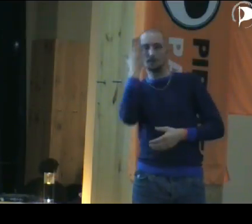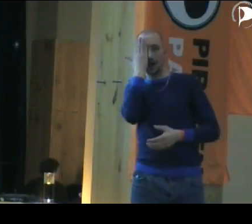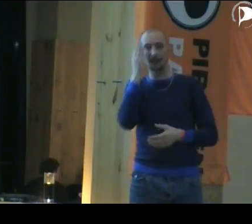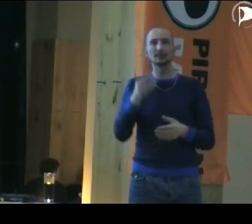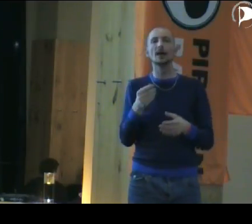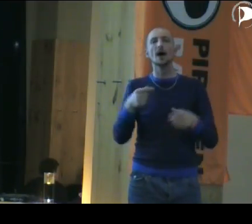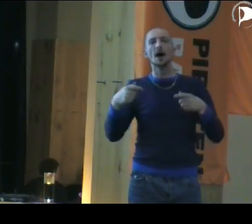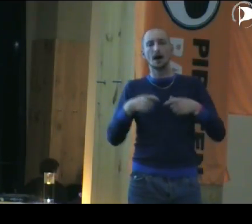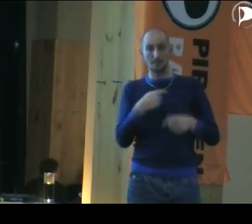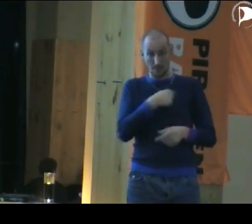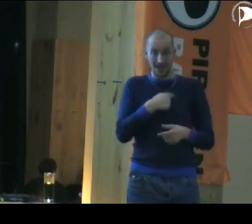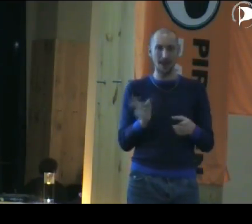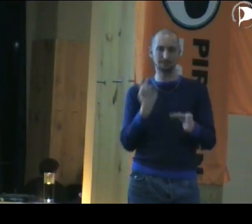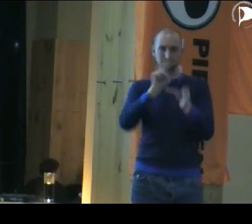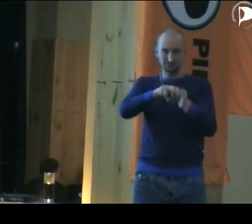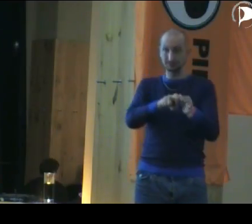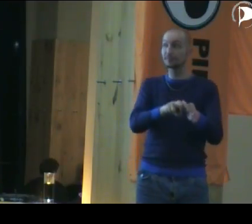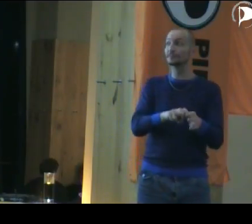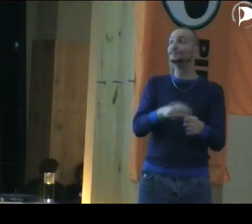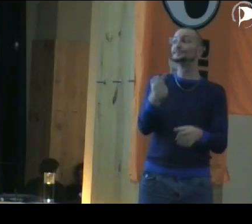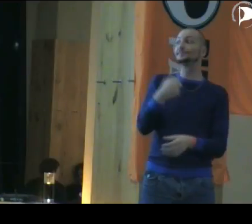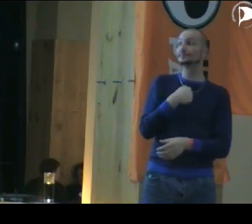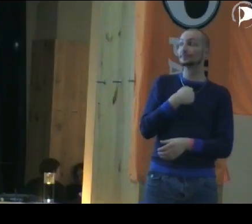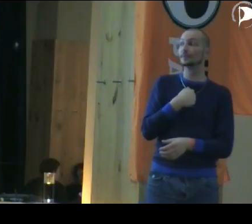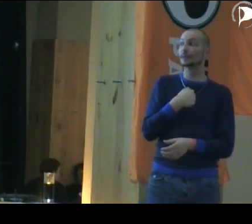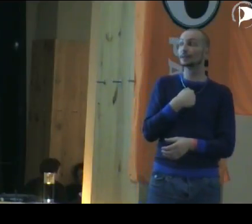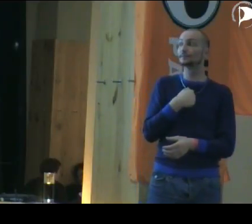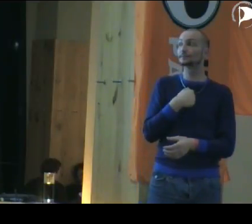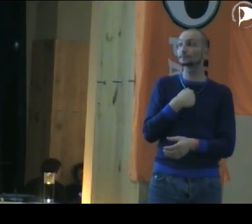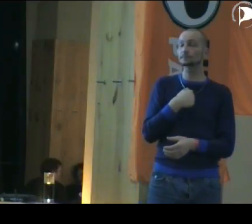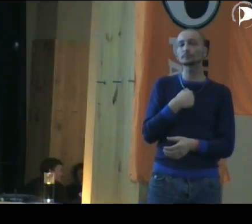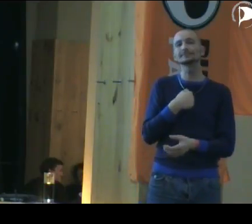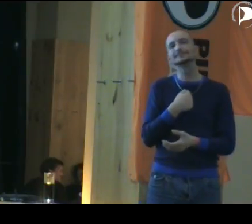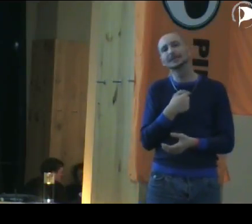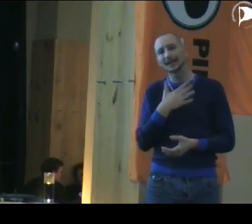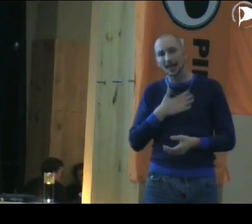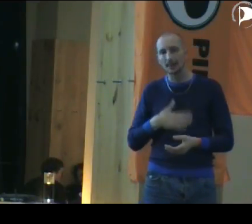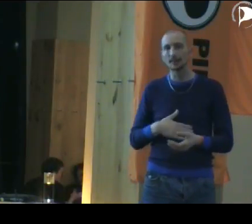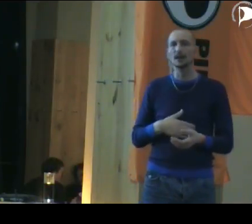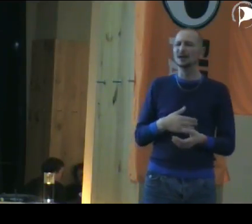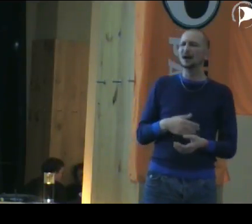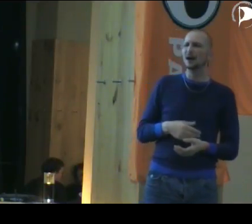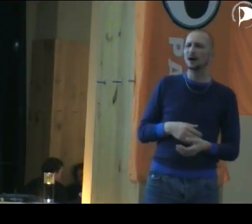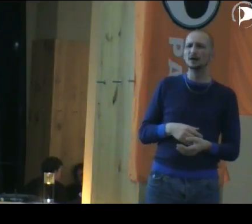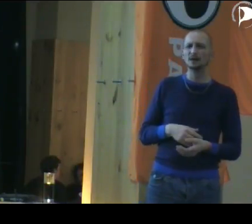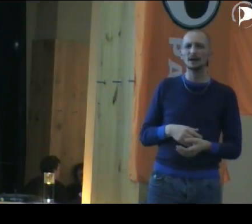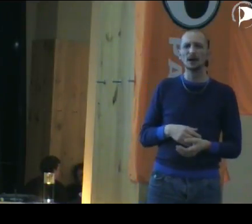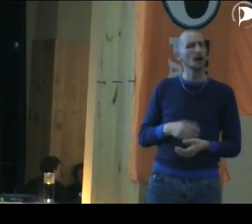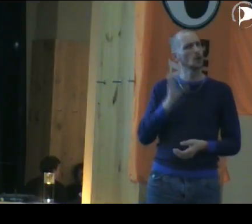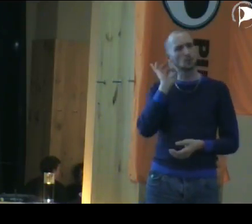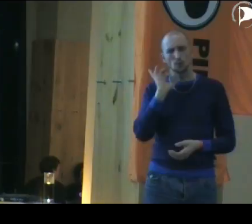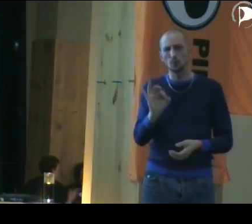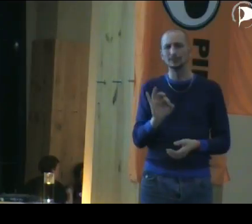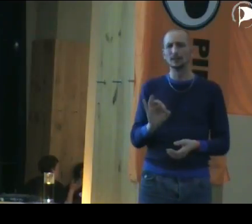1 ich würde ich finde es schlimm wenn meine kandidatur des politischen